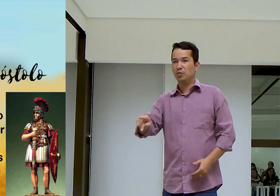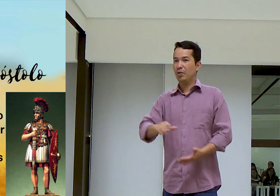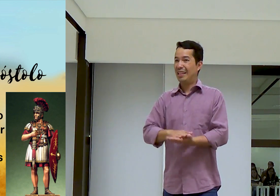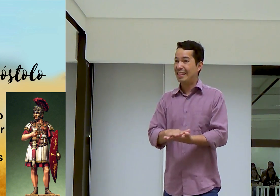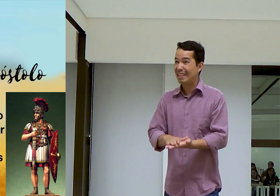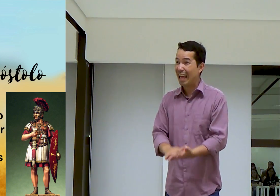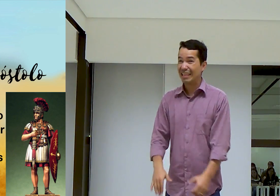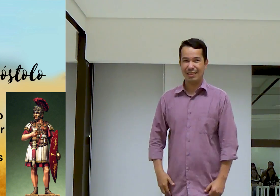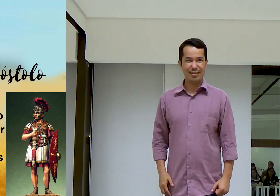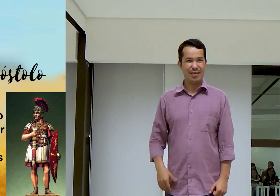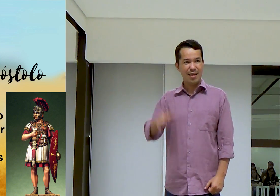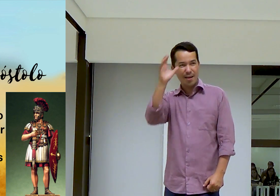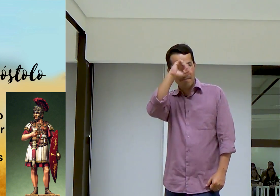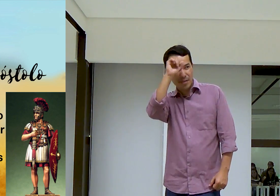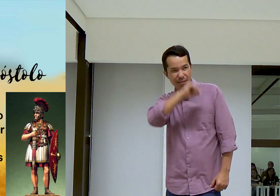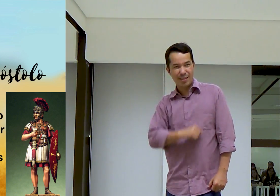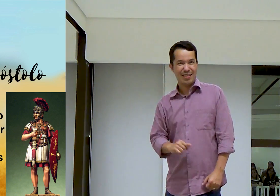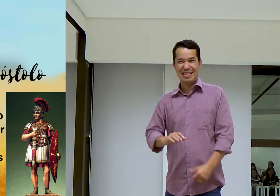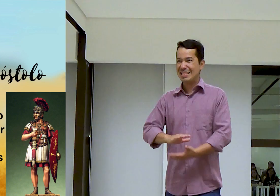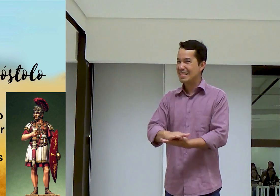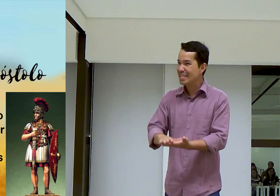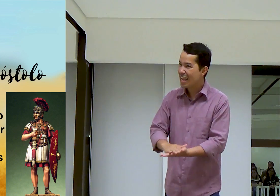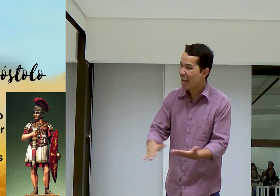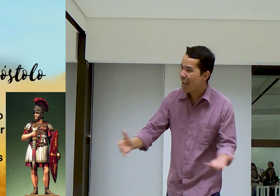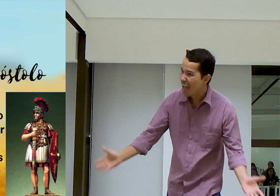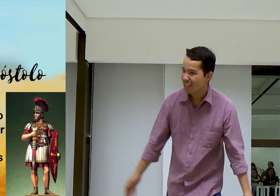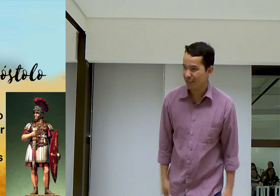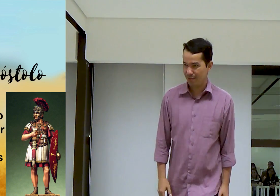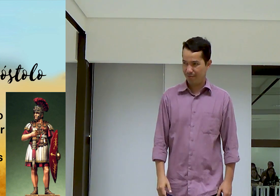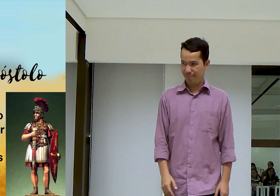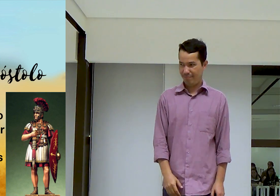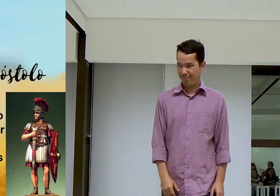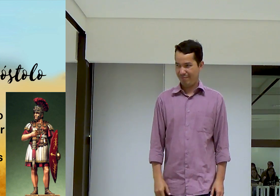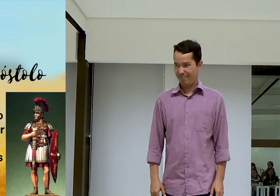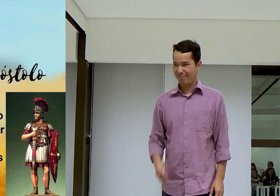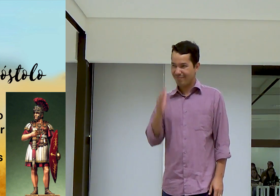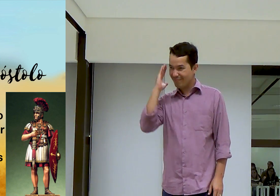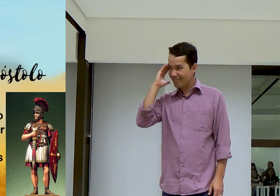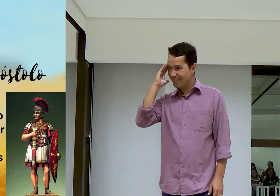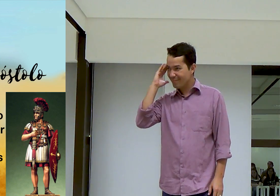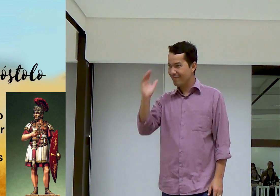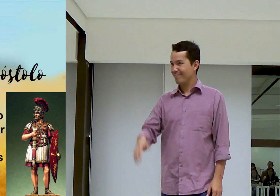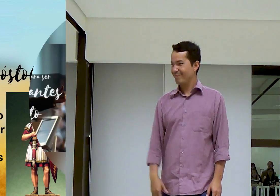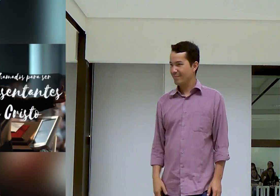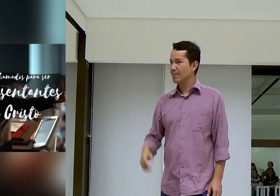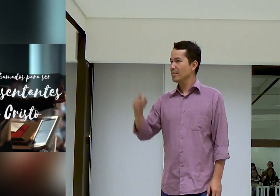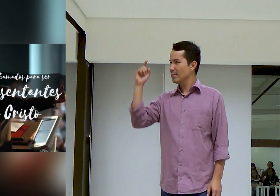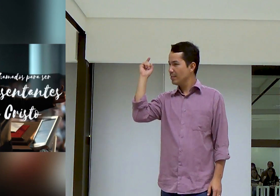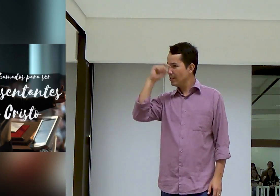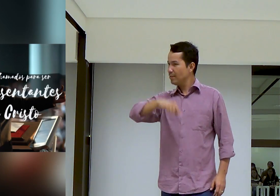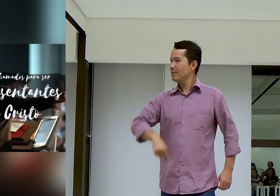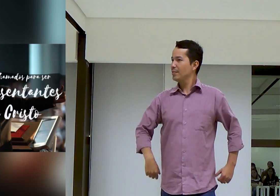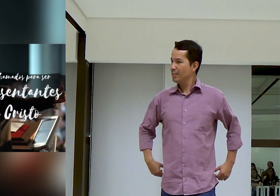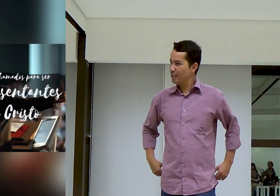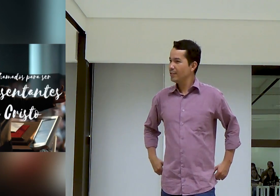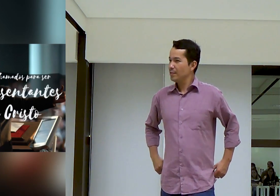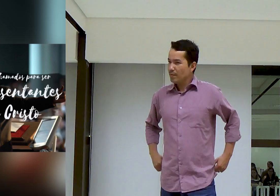tem respeito à professora, não obedece, não aprende também. Entende? Sabe, isso é